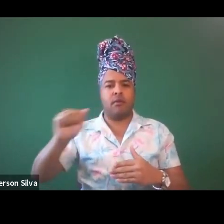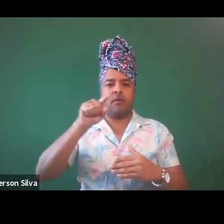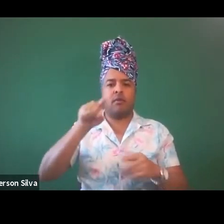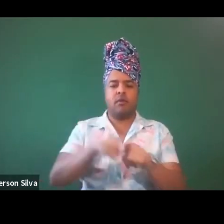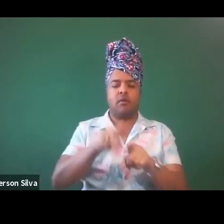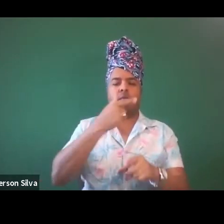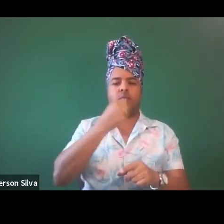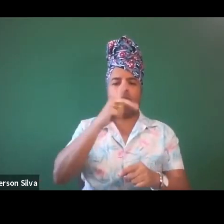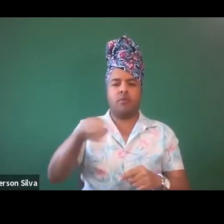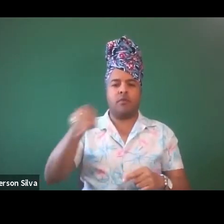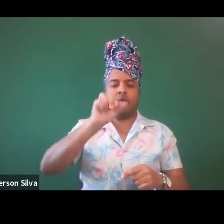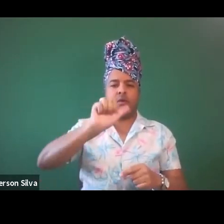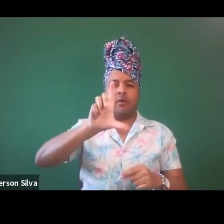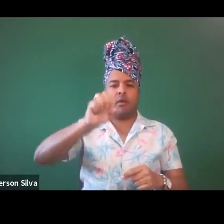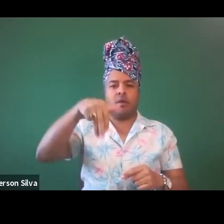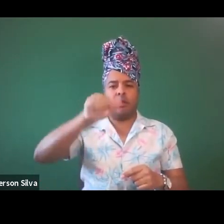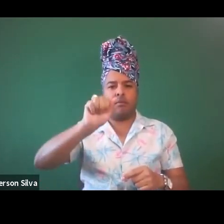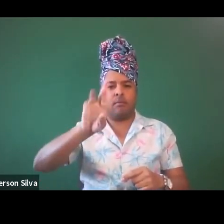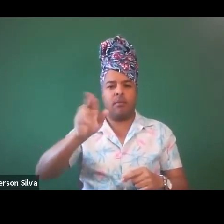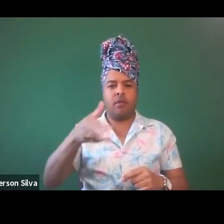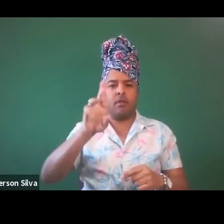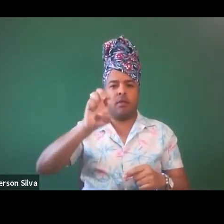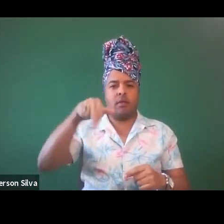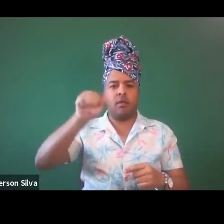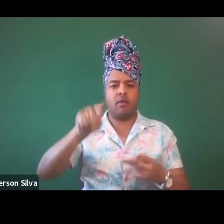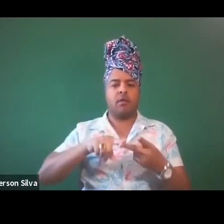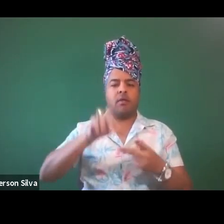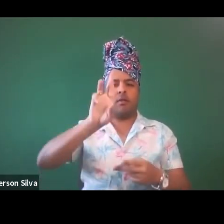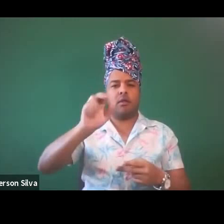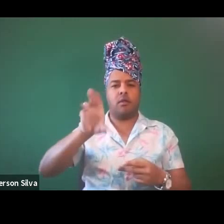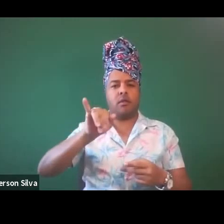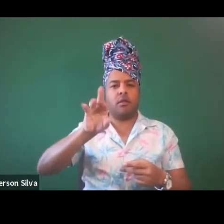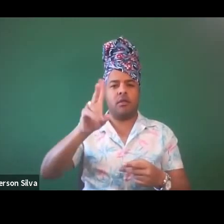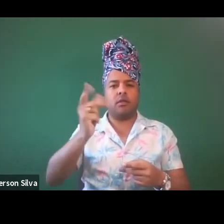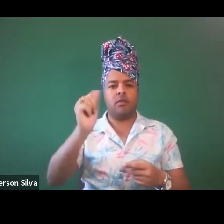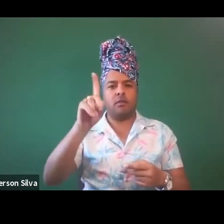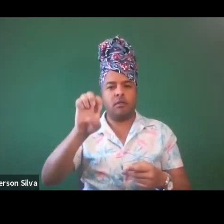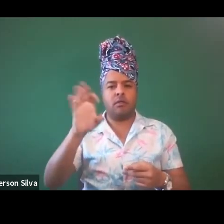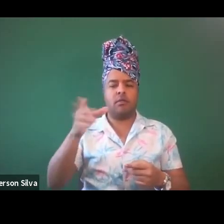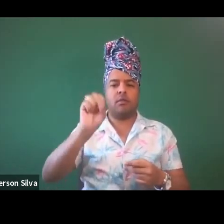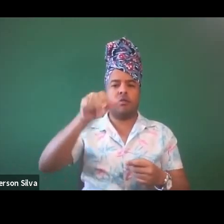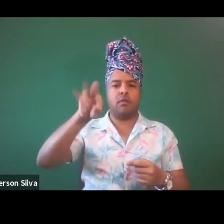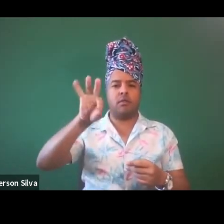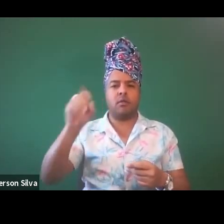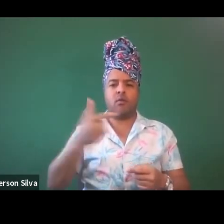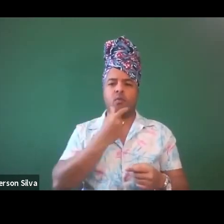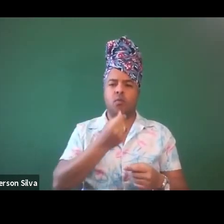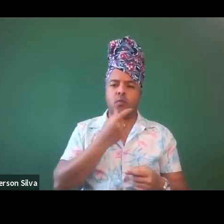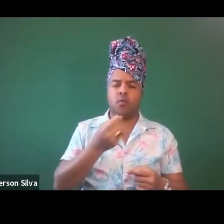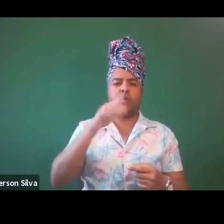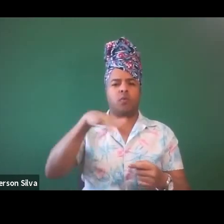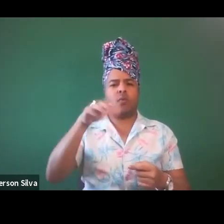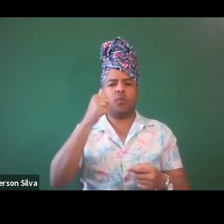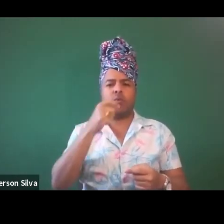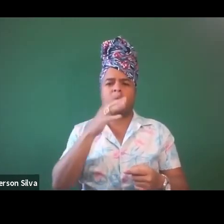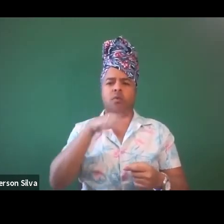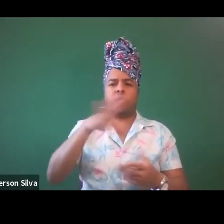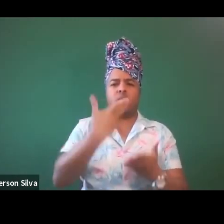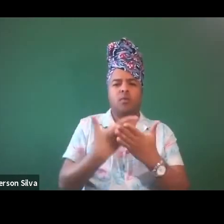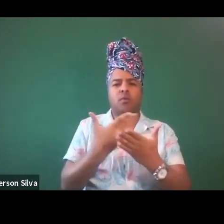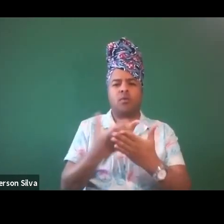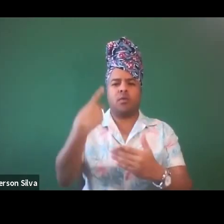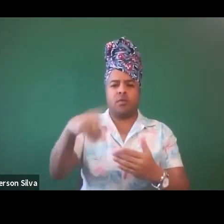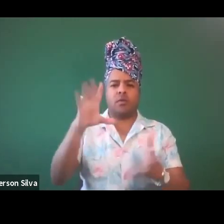Alemar Rena e Richard dos Santos, e todas e todos os professores e estudantes desta comunidade.